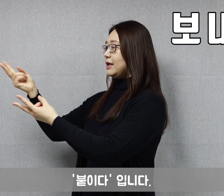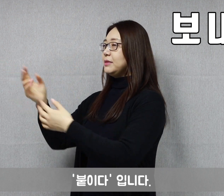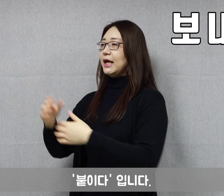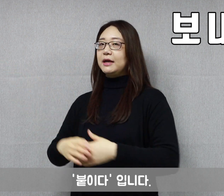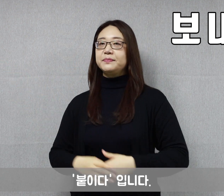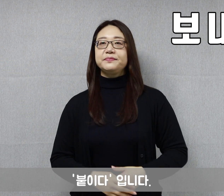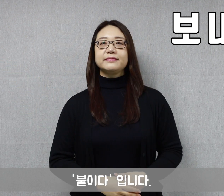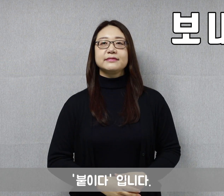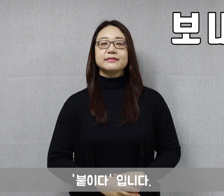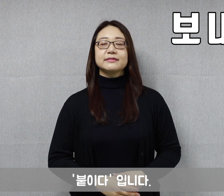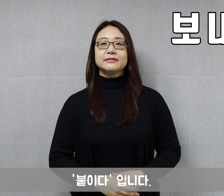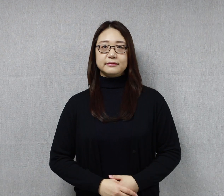붙이다입니다.